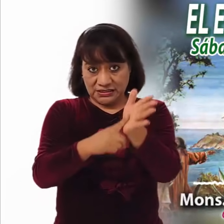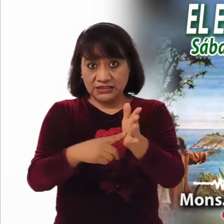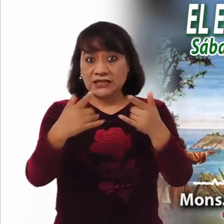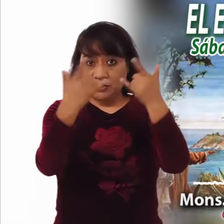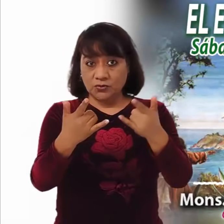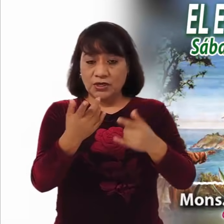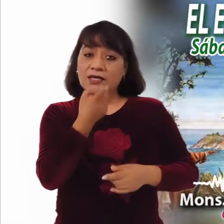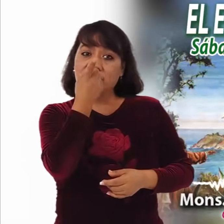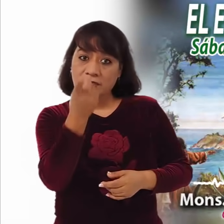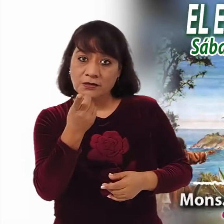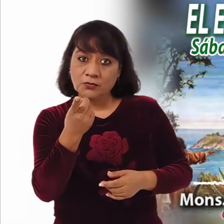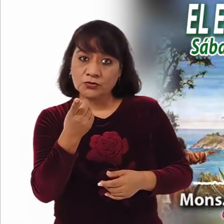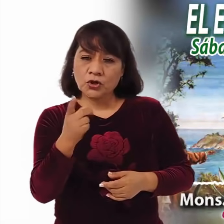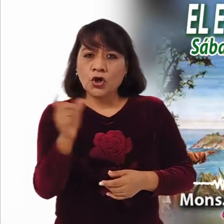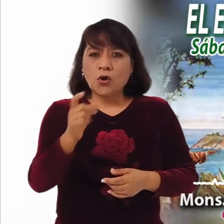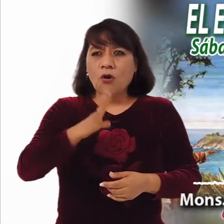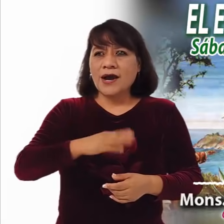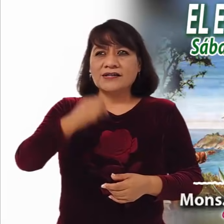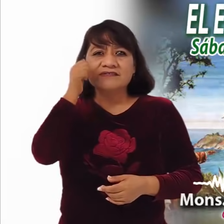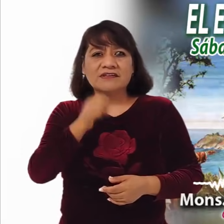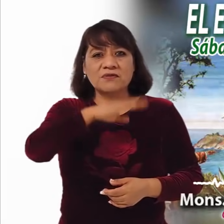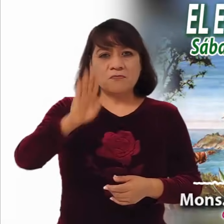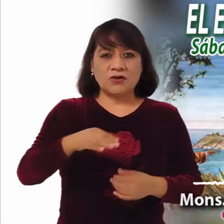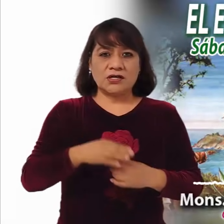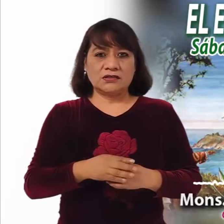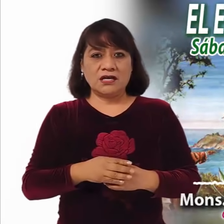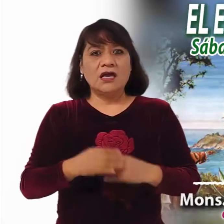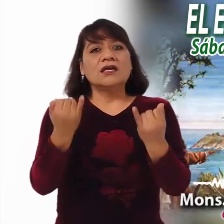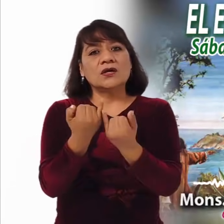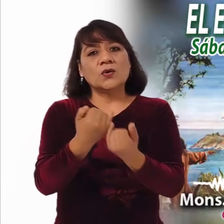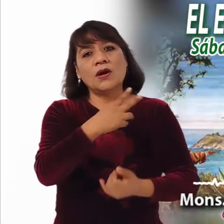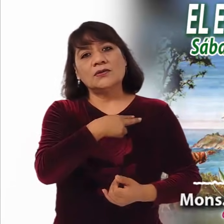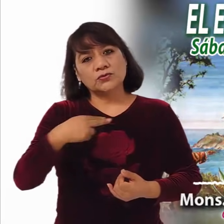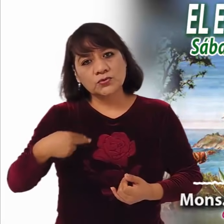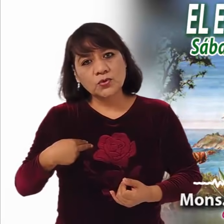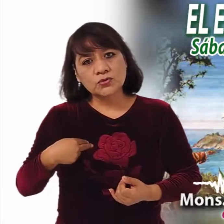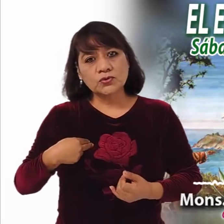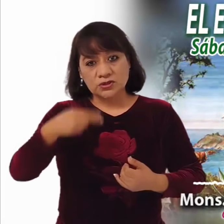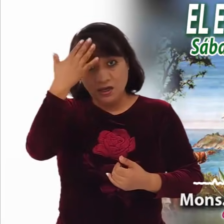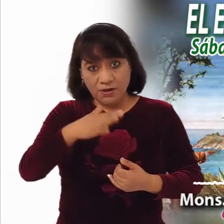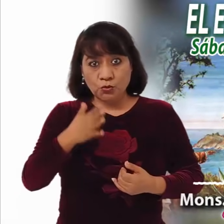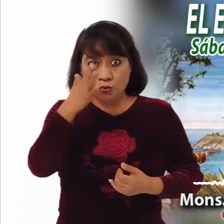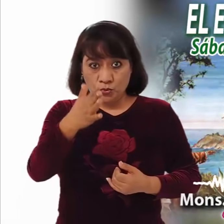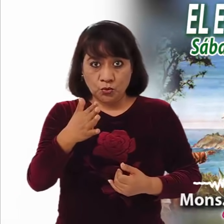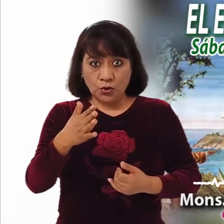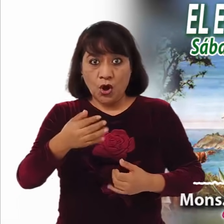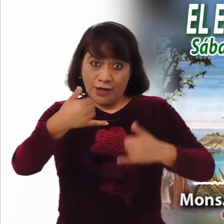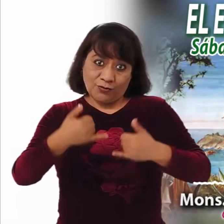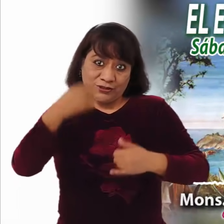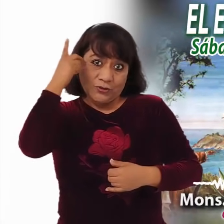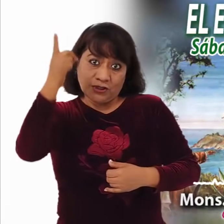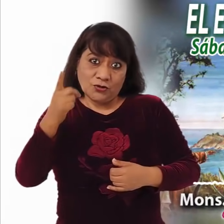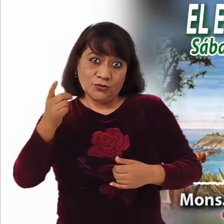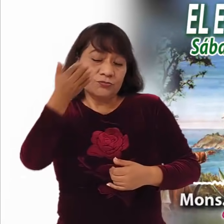pasaje se ve como un signo de los tiempos la llegada de la muerte. Igualmente, el llamado al juicio de Dios